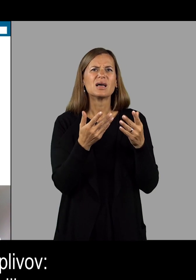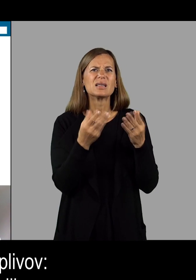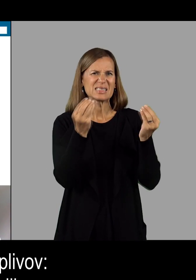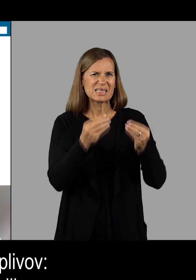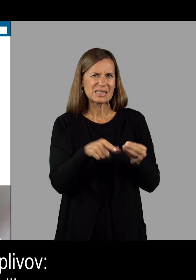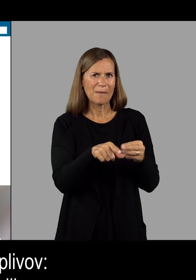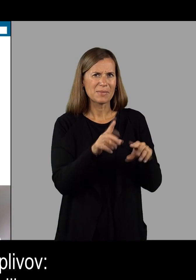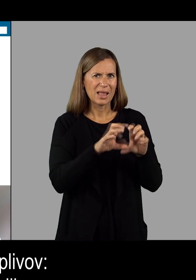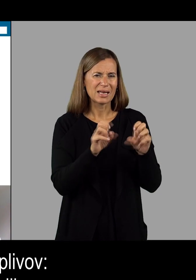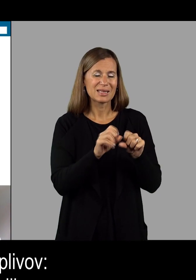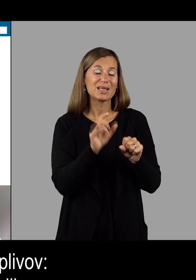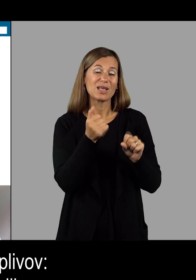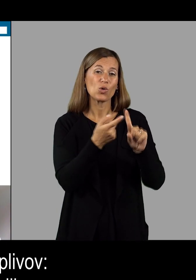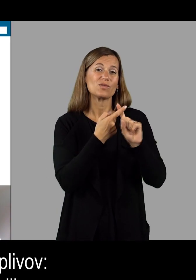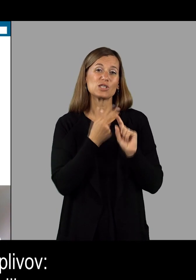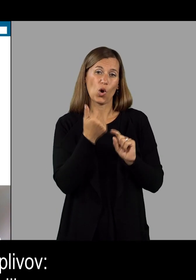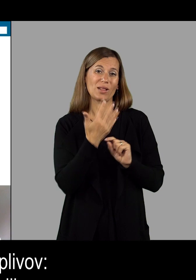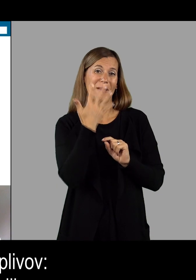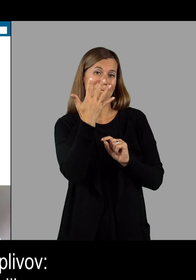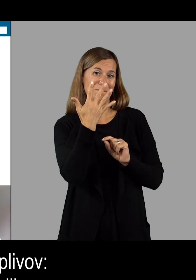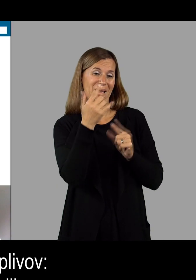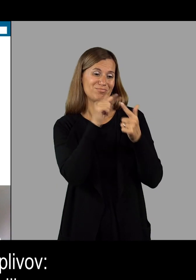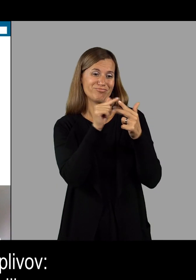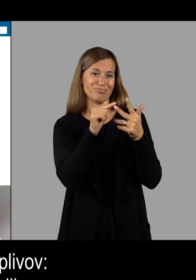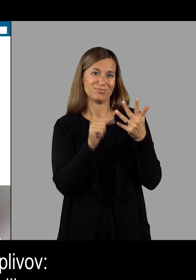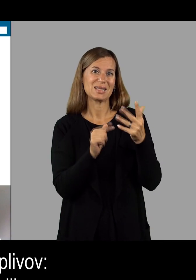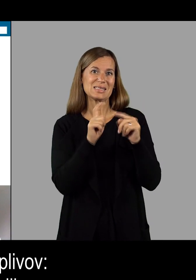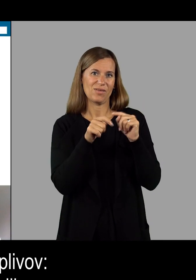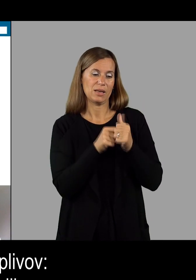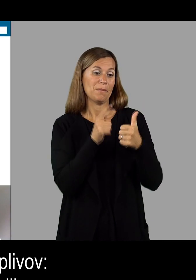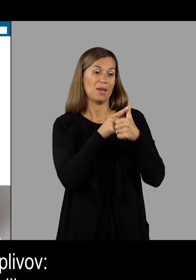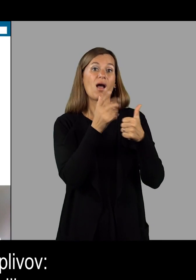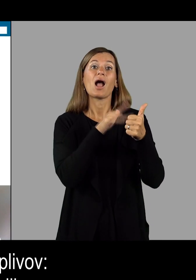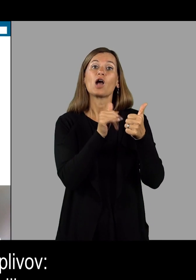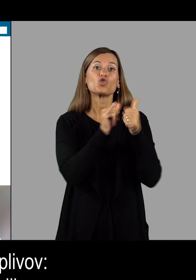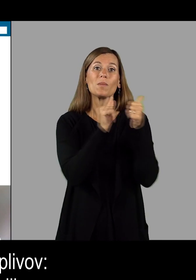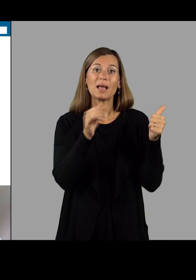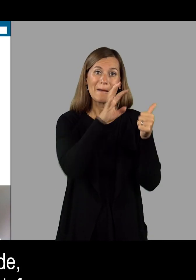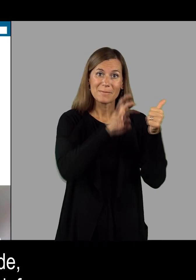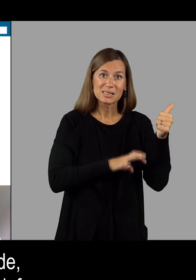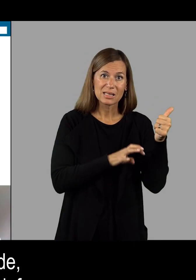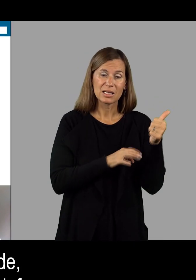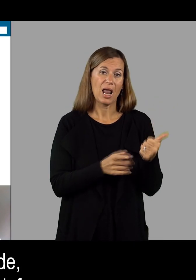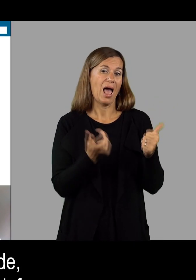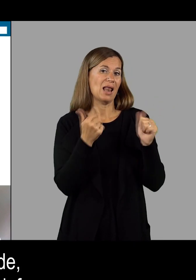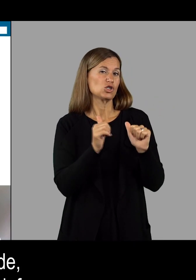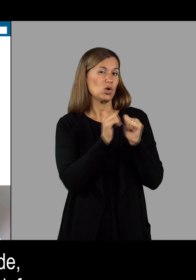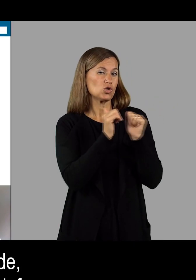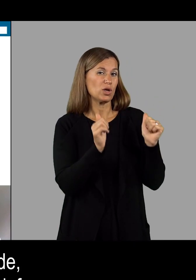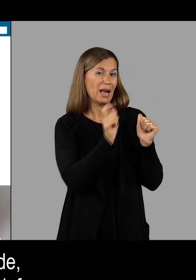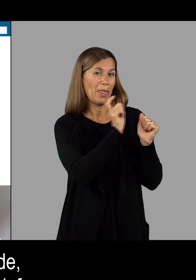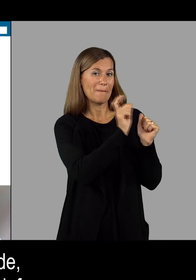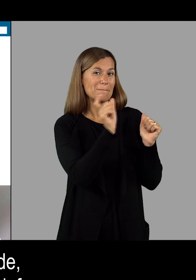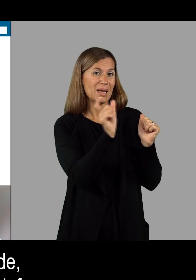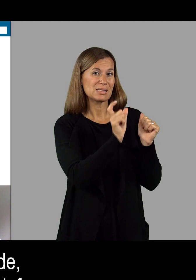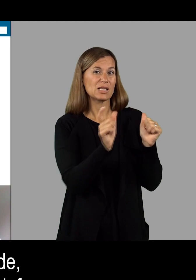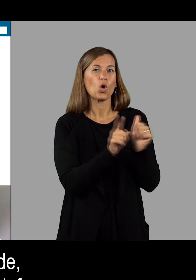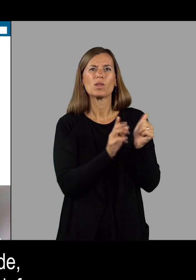od sledečih 5 vplivov. Prvi je, za kakšno obliko besedila gre. Ali gre za izolirane besede, kot je